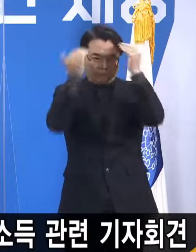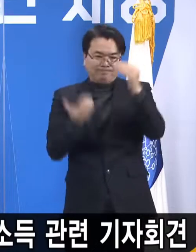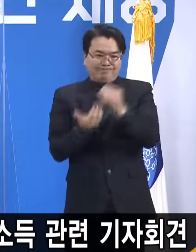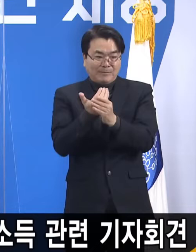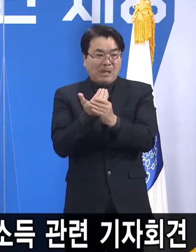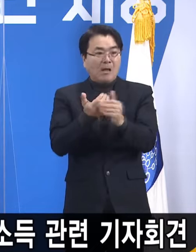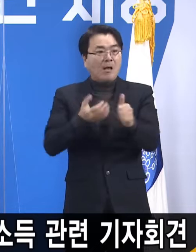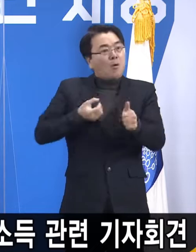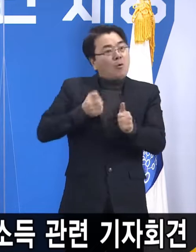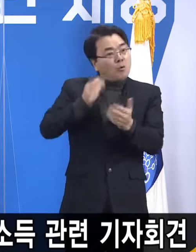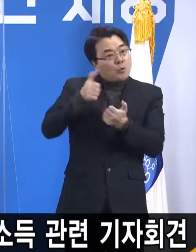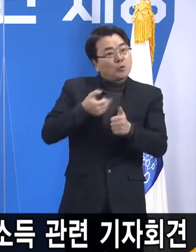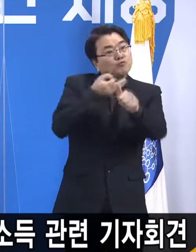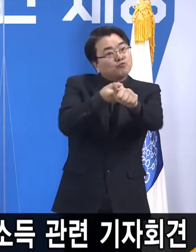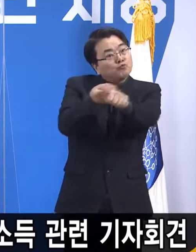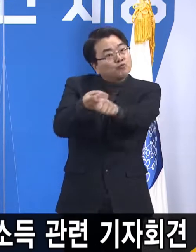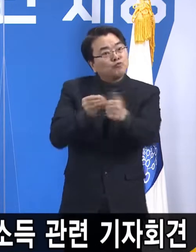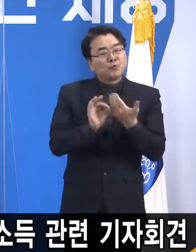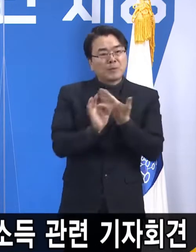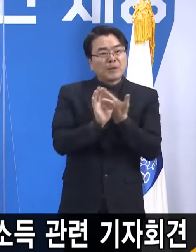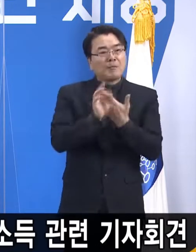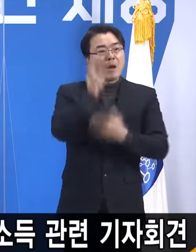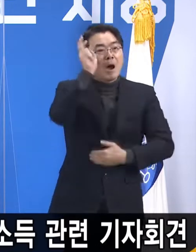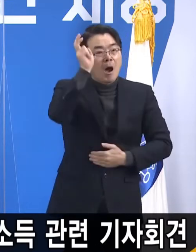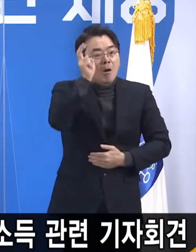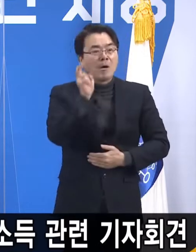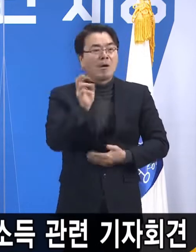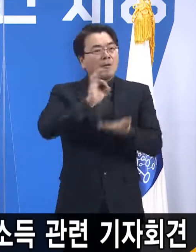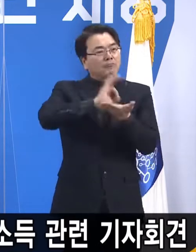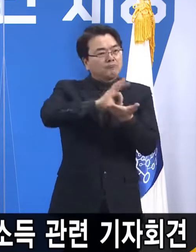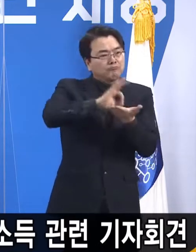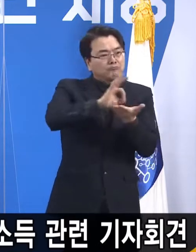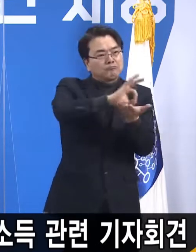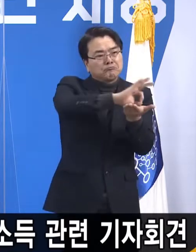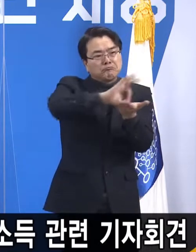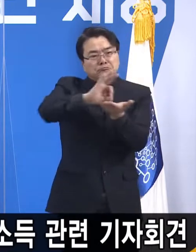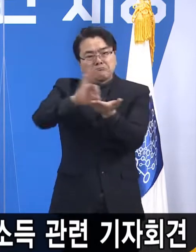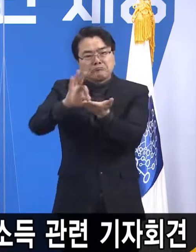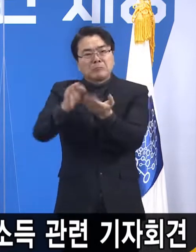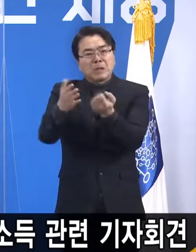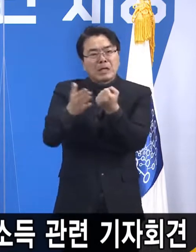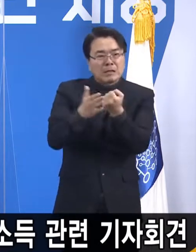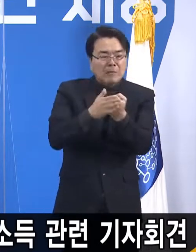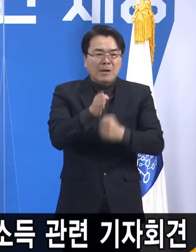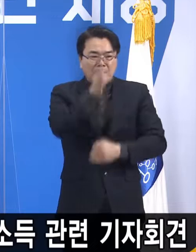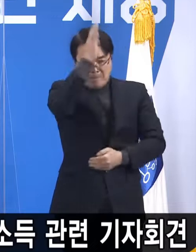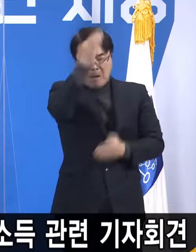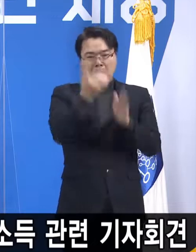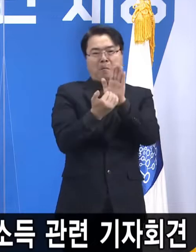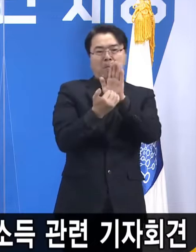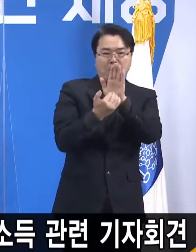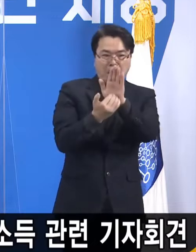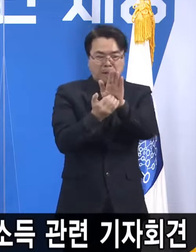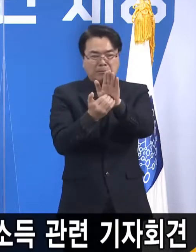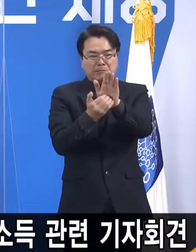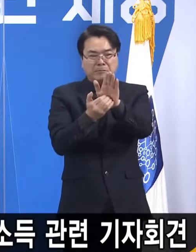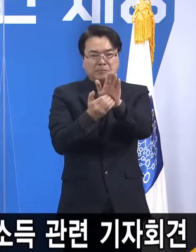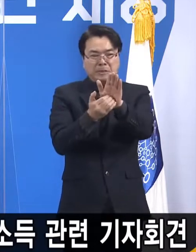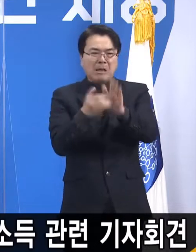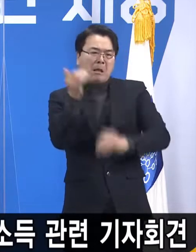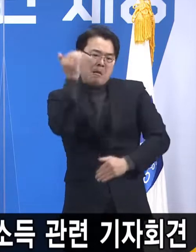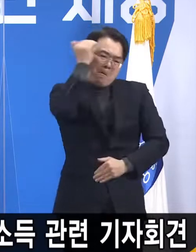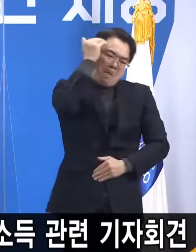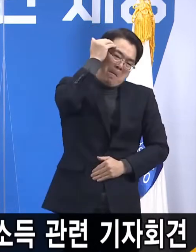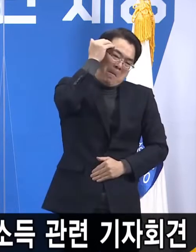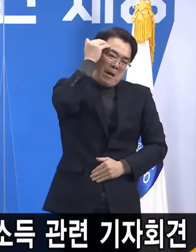지급하면 도민들께서 재난지원금을 소비하느라 방역에 장애를 초래할